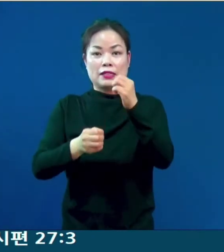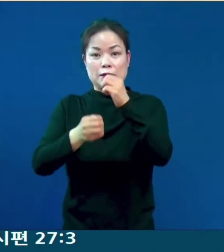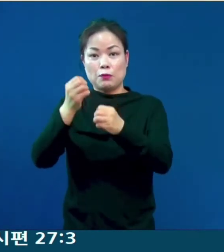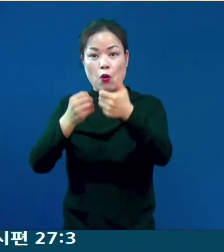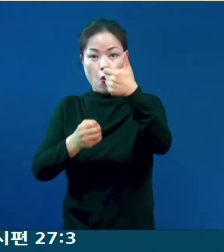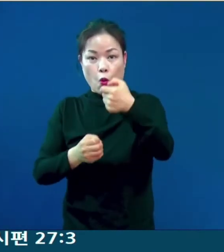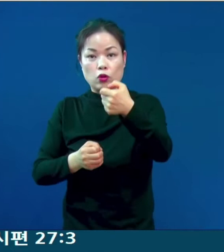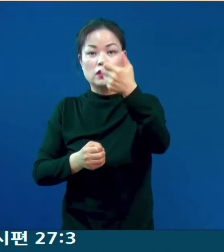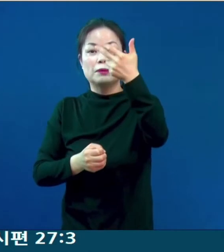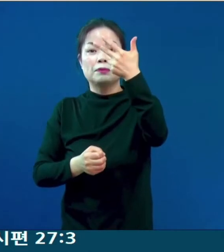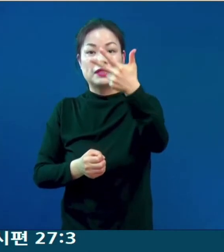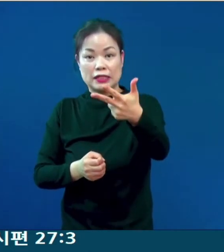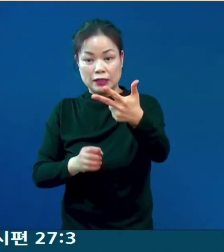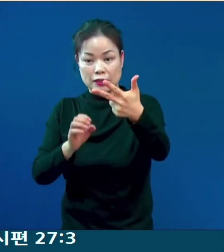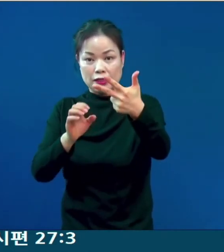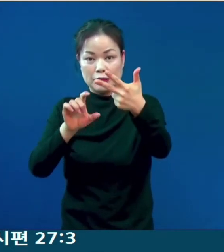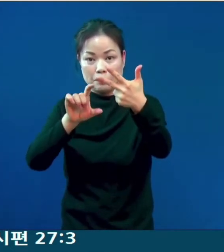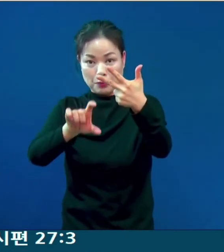시편 57편에